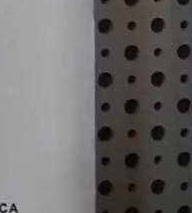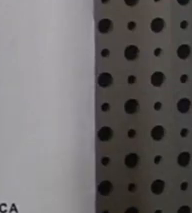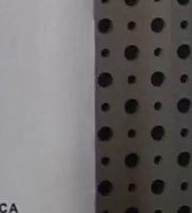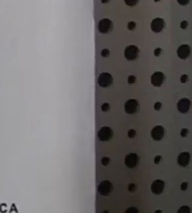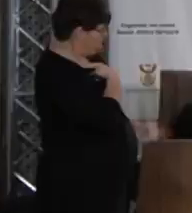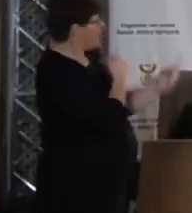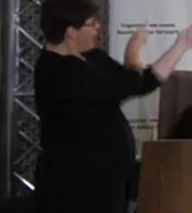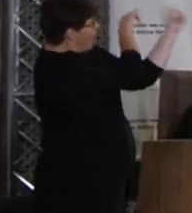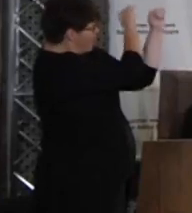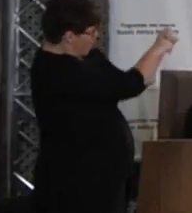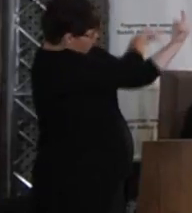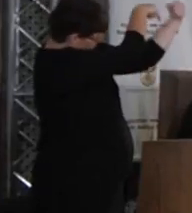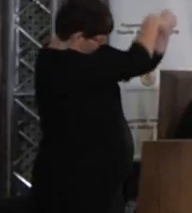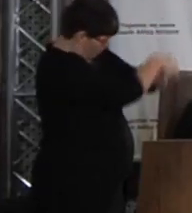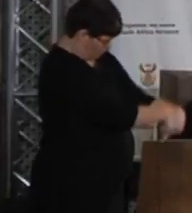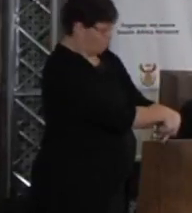befika